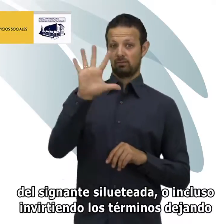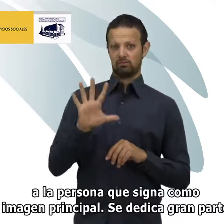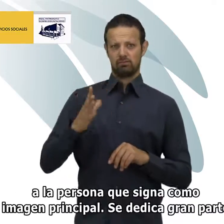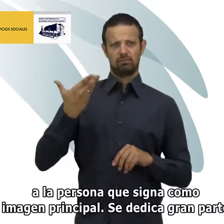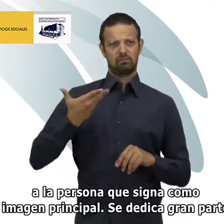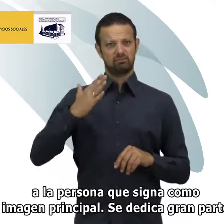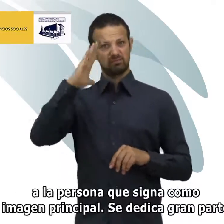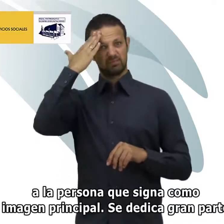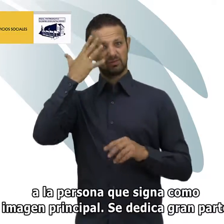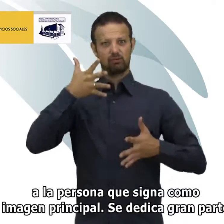principal.